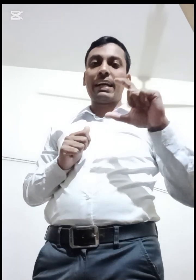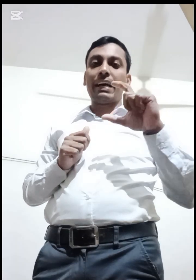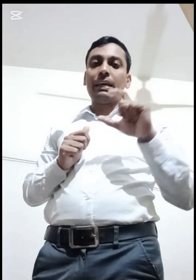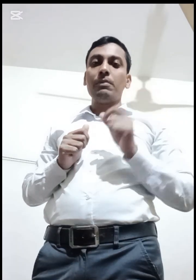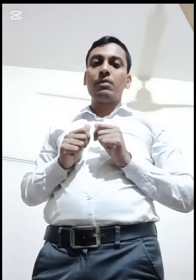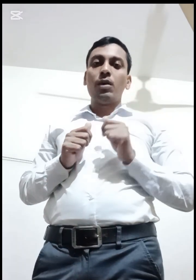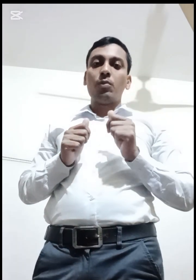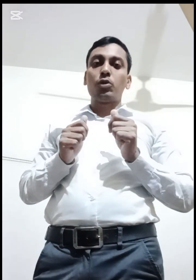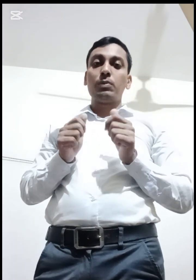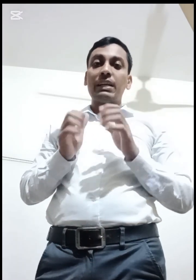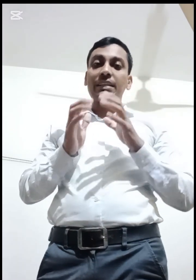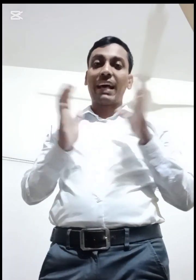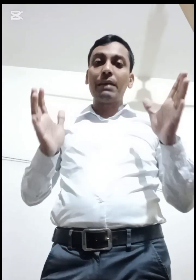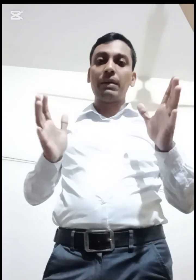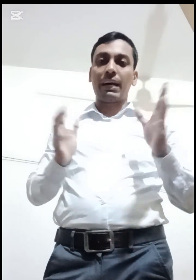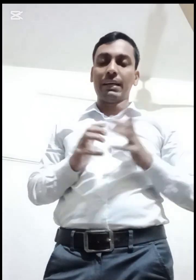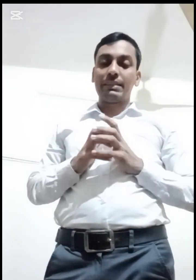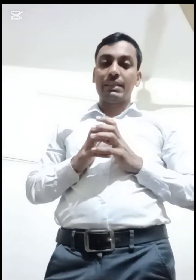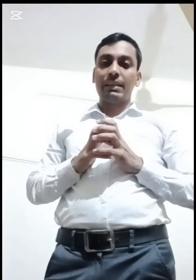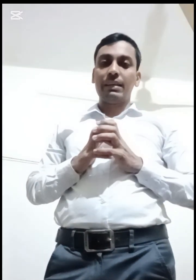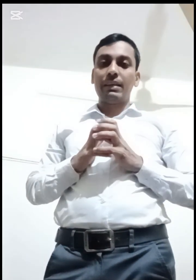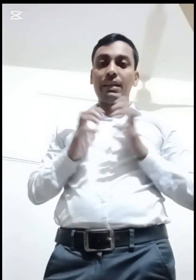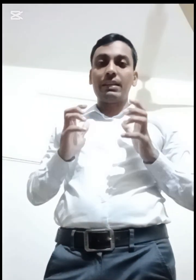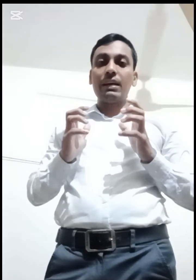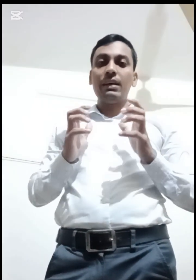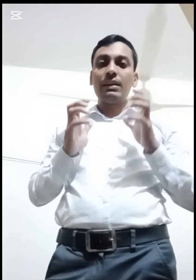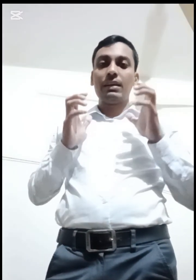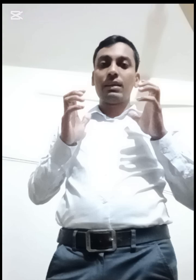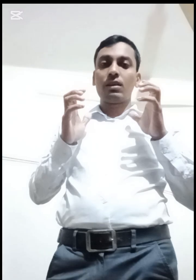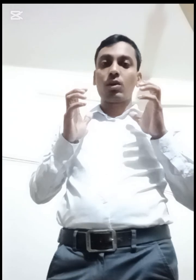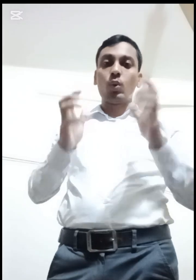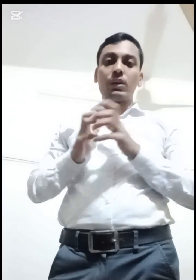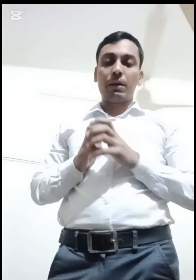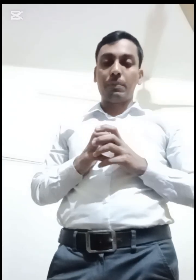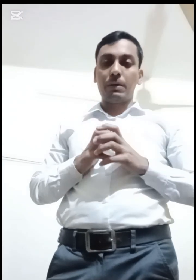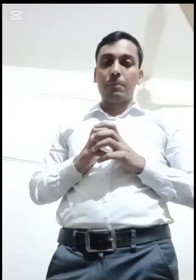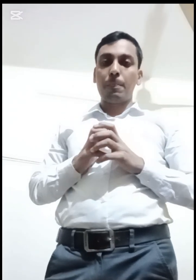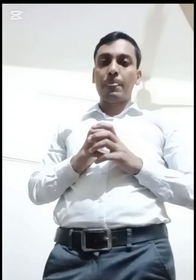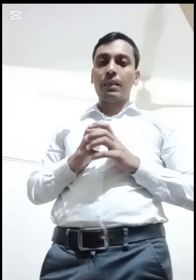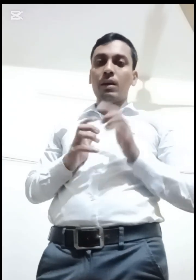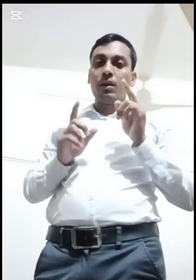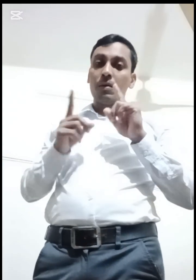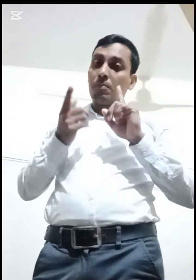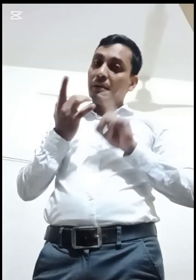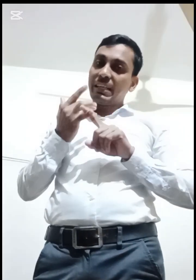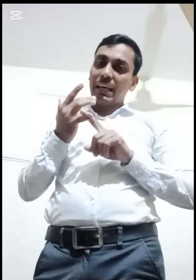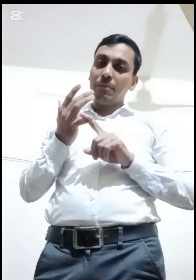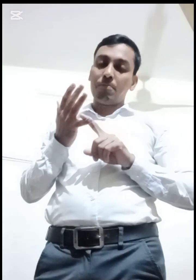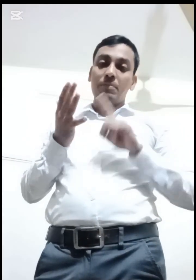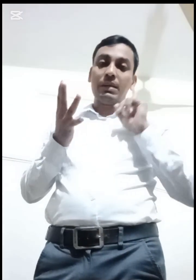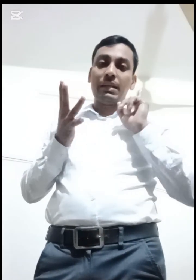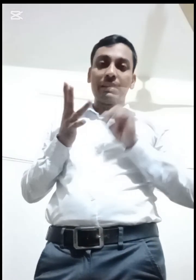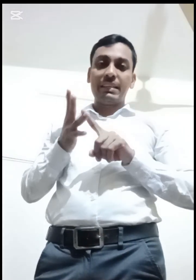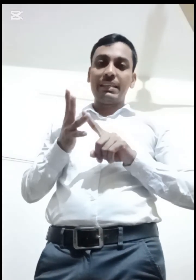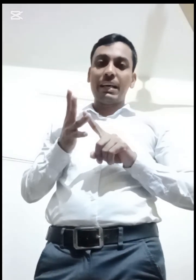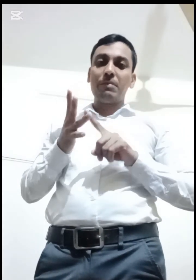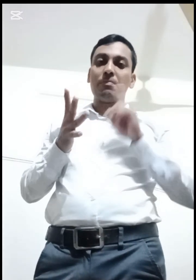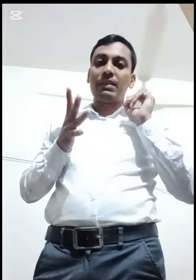গায়ে প্রথমে তার টাইপ লেখা আছে। এটা কোন টাইপের? বি টাইপ না সি টাইপ না